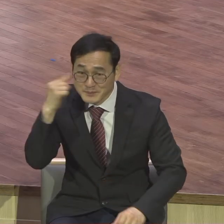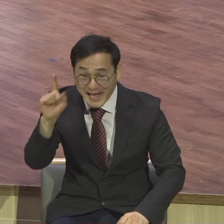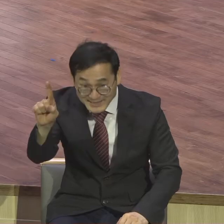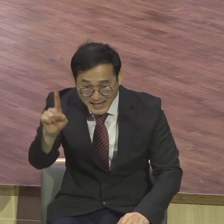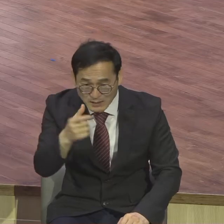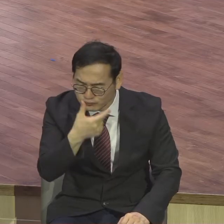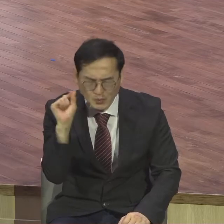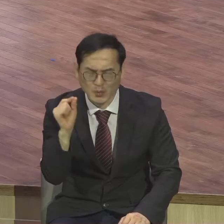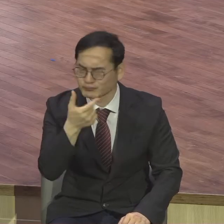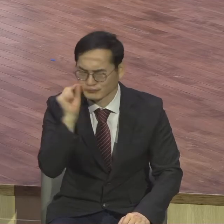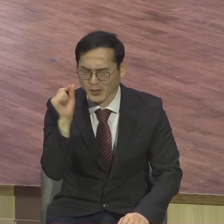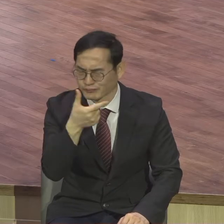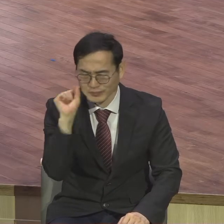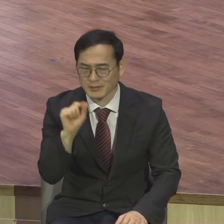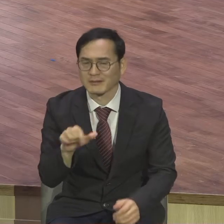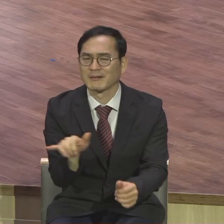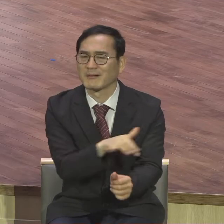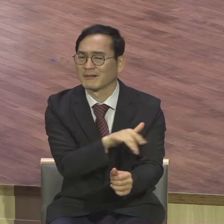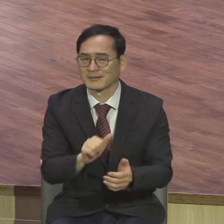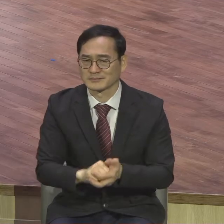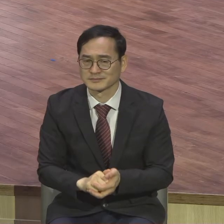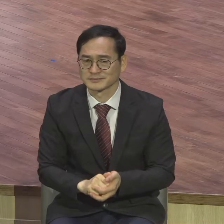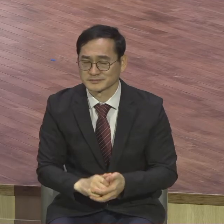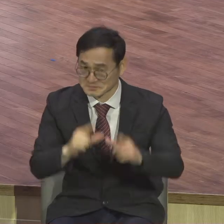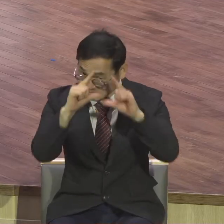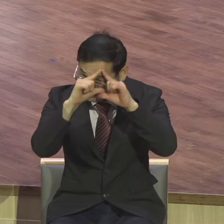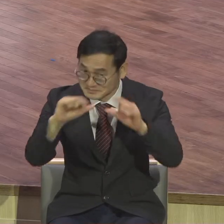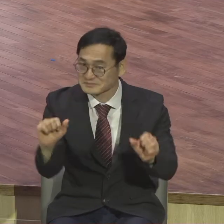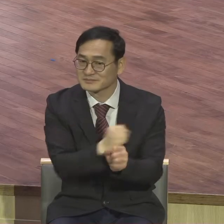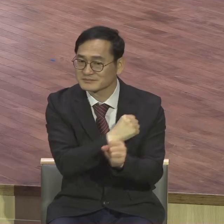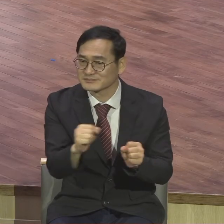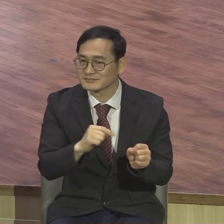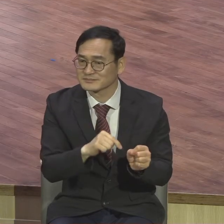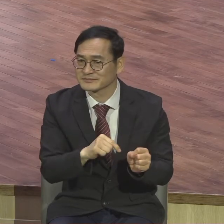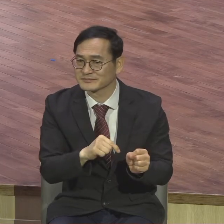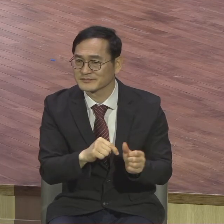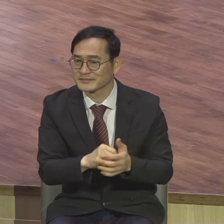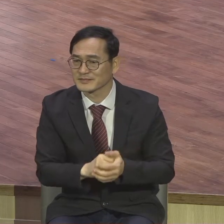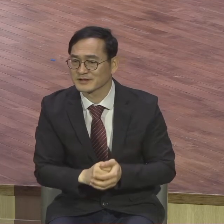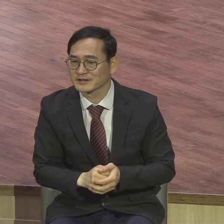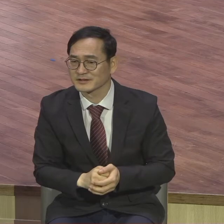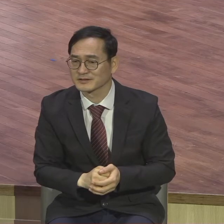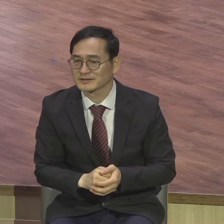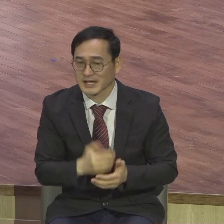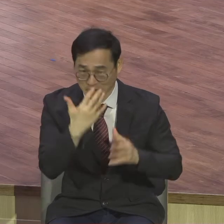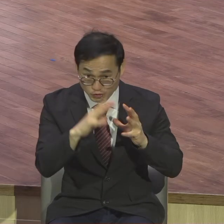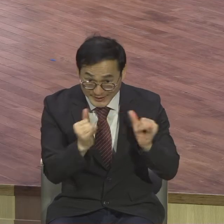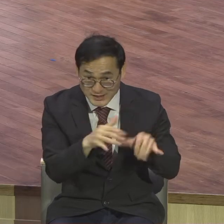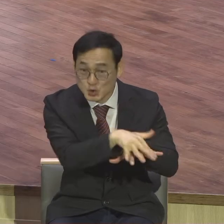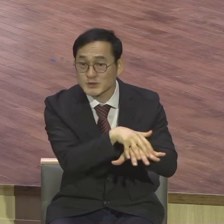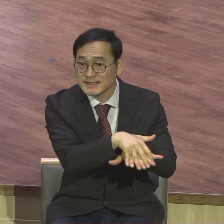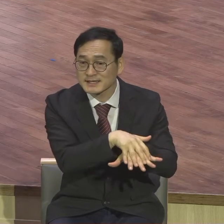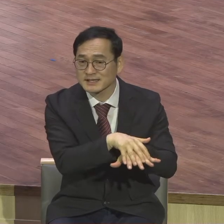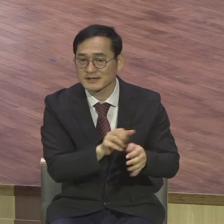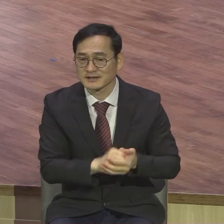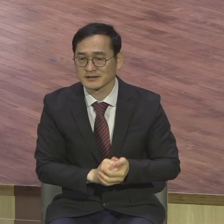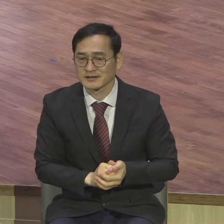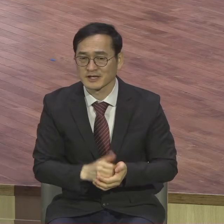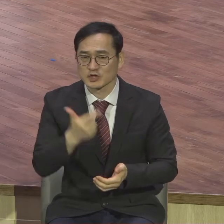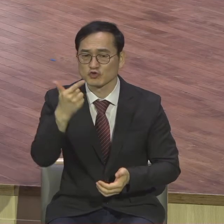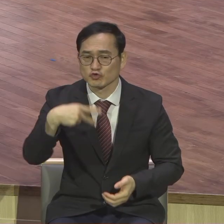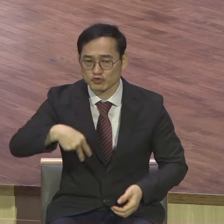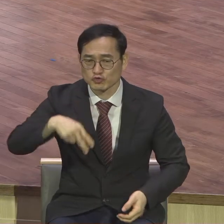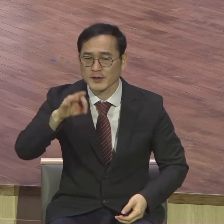짓입니다. 프리메이션, 유대인 조직, 리에이지 알지도 못해. 그냥 가만히 있다 보면 그 힙슬러 들어가. 그